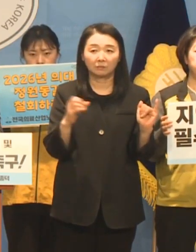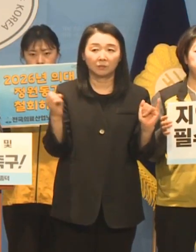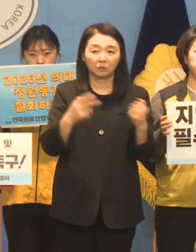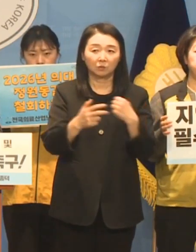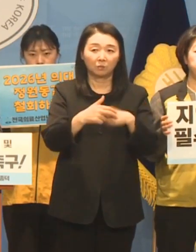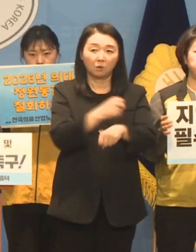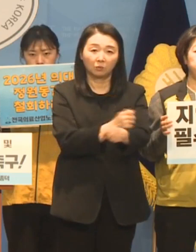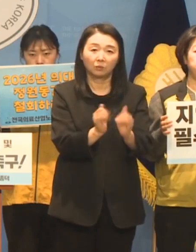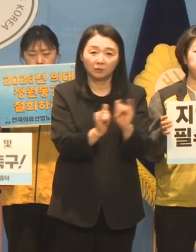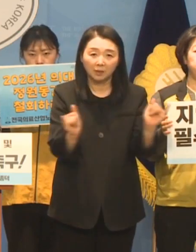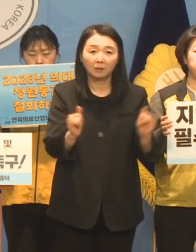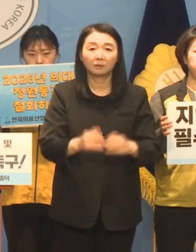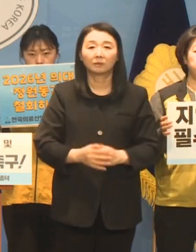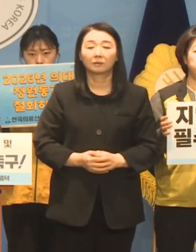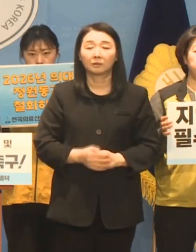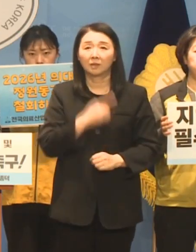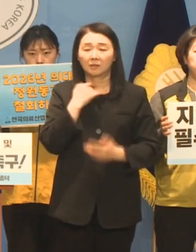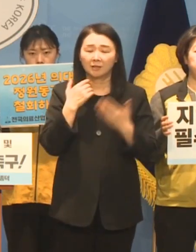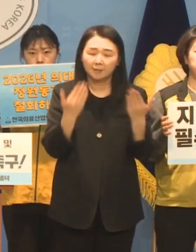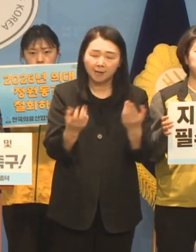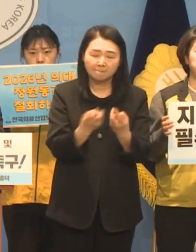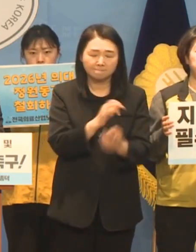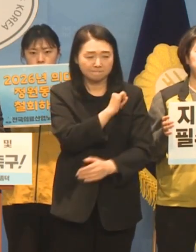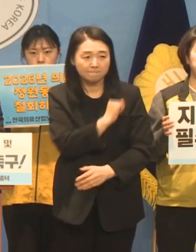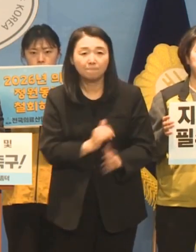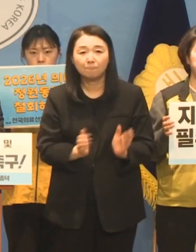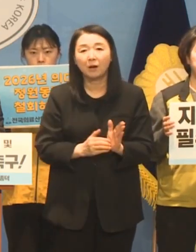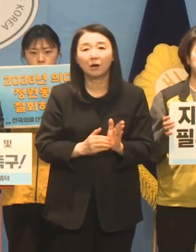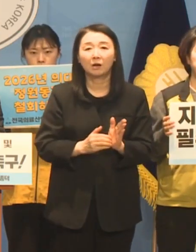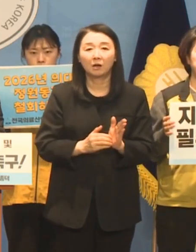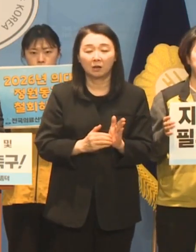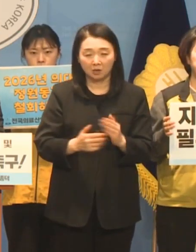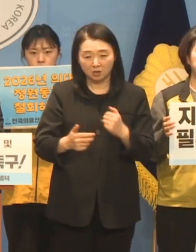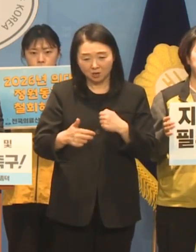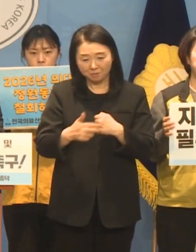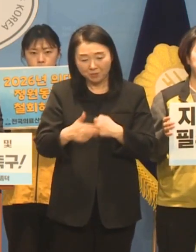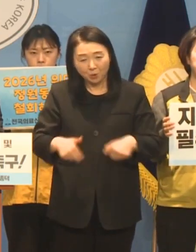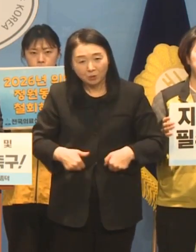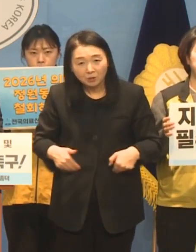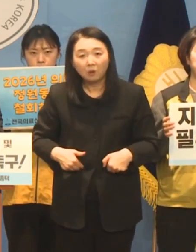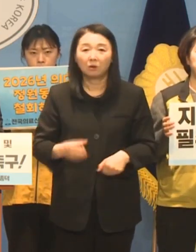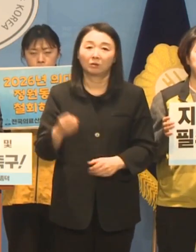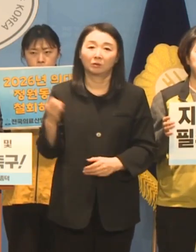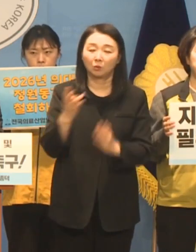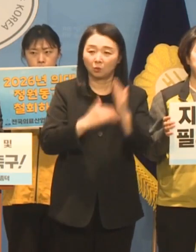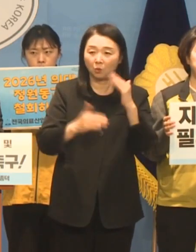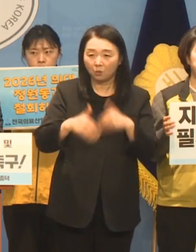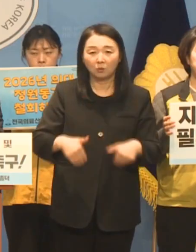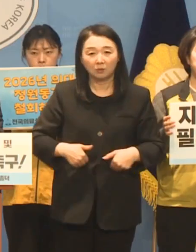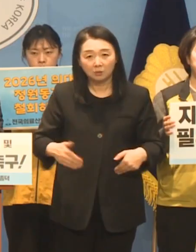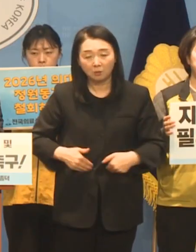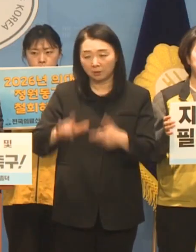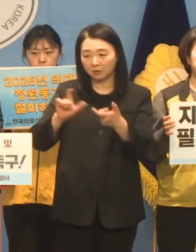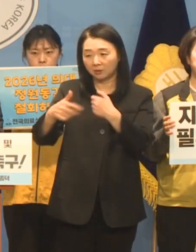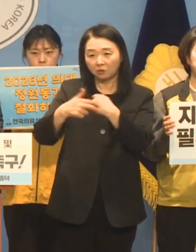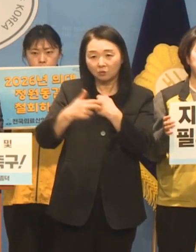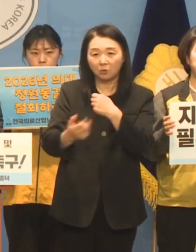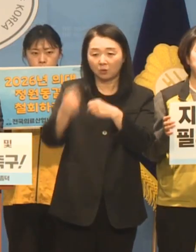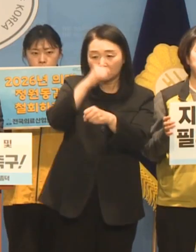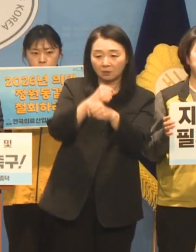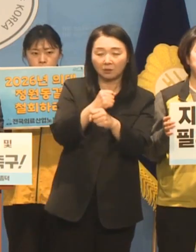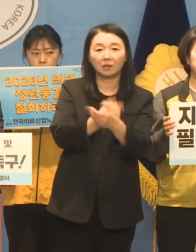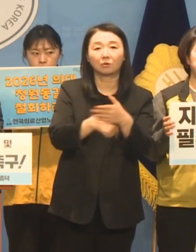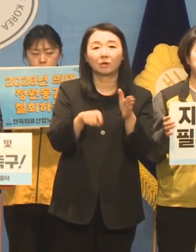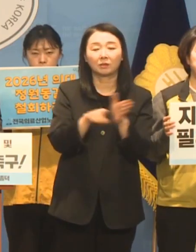병원 노동자들은 희생을 감내하면서 필수의료, 지역의료, 공공의료 정상화를 위해 의대 증원이